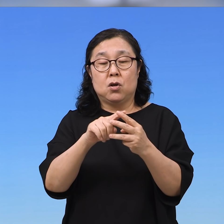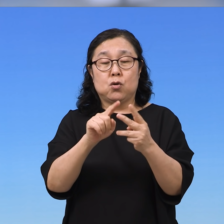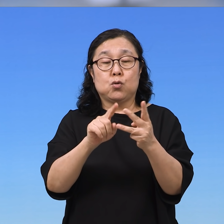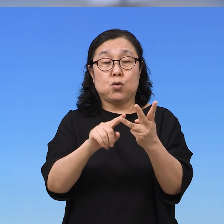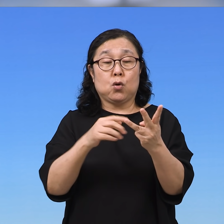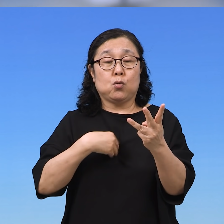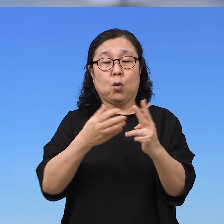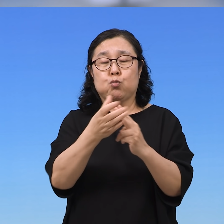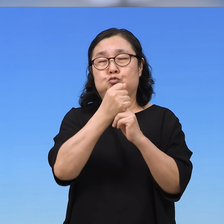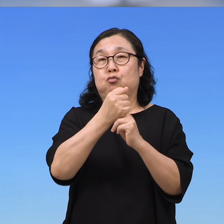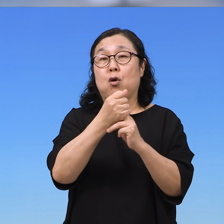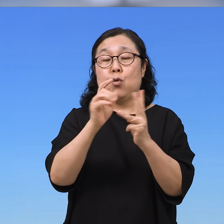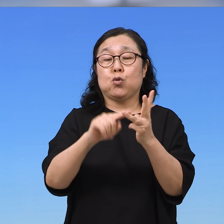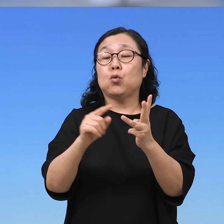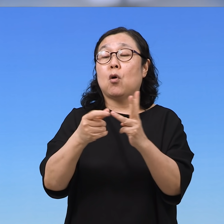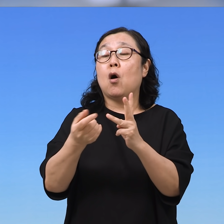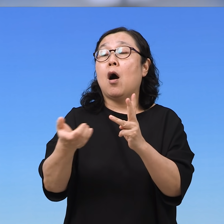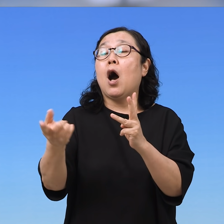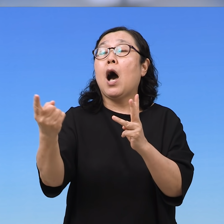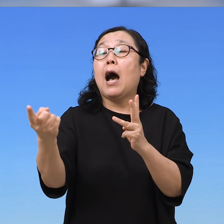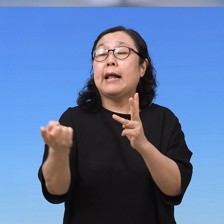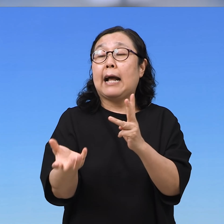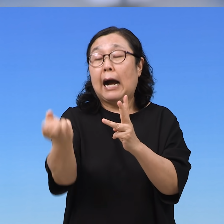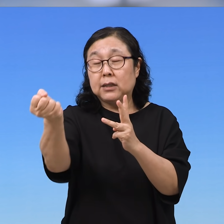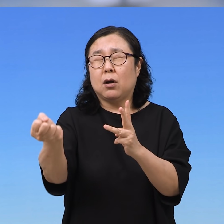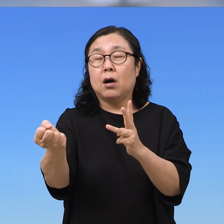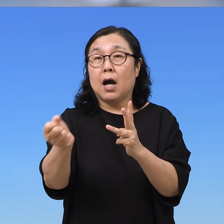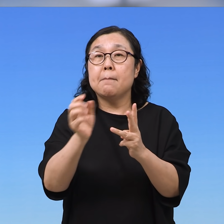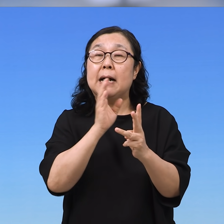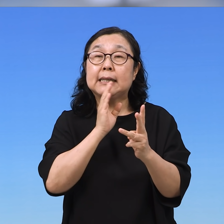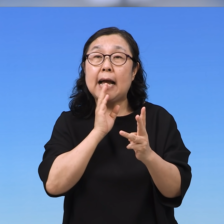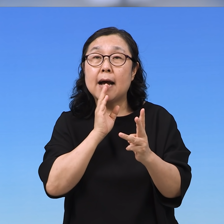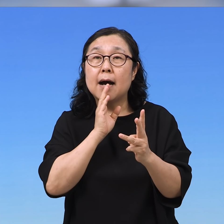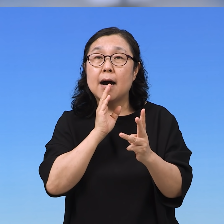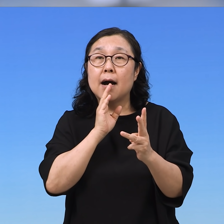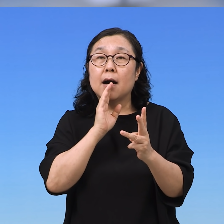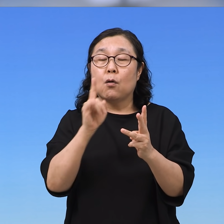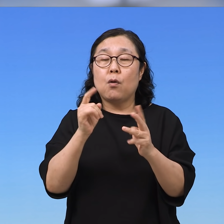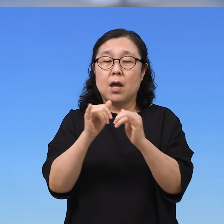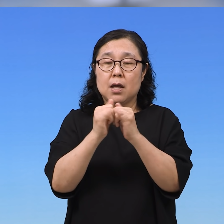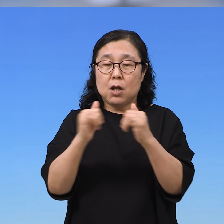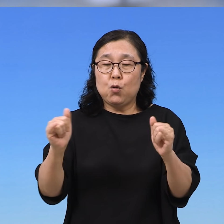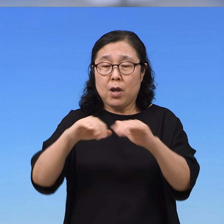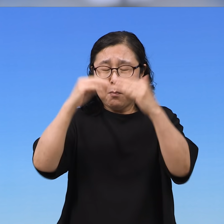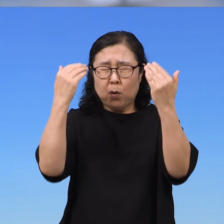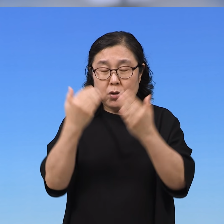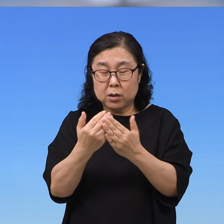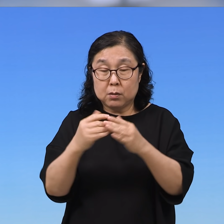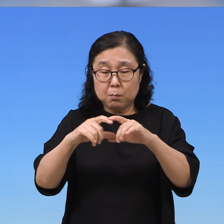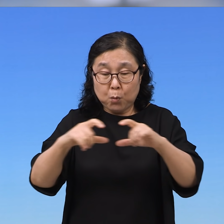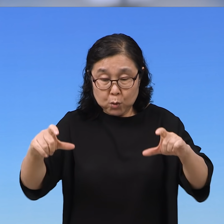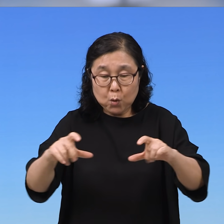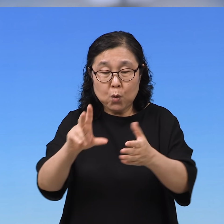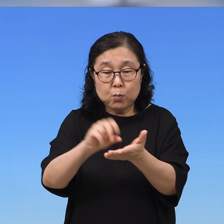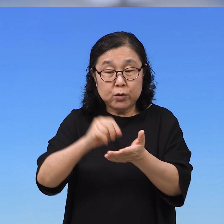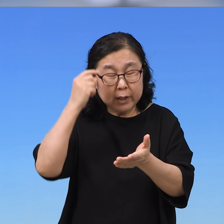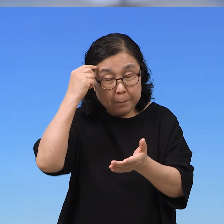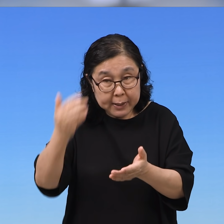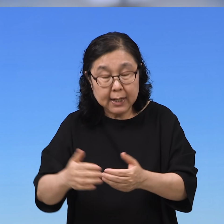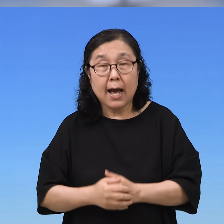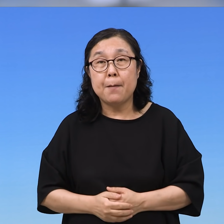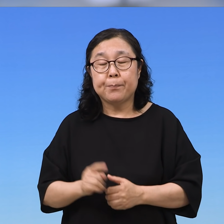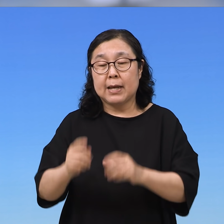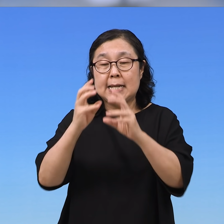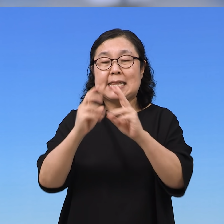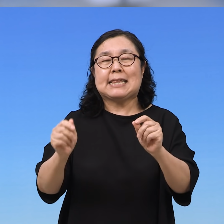지금 3개면 내가 2개 먹어야지, 네가 하나 먹어야 되는 거 아니냐? 여러분, 이게 왜 인류의 보편적인 문제입니까?